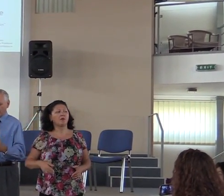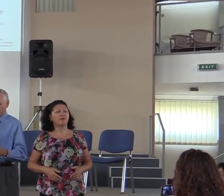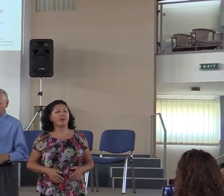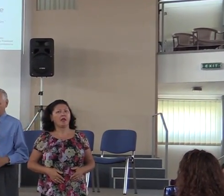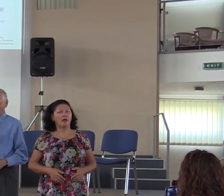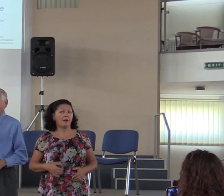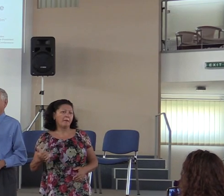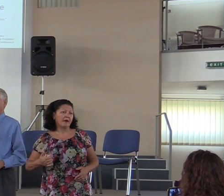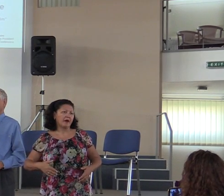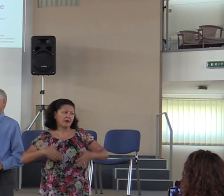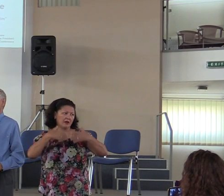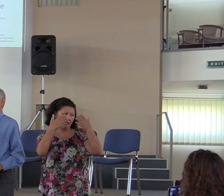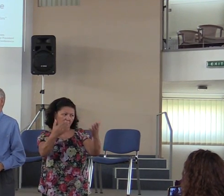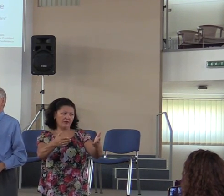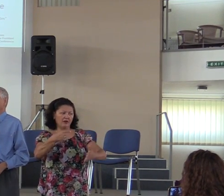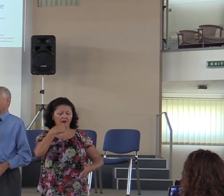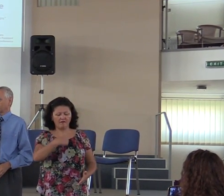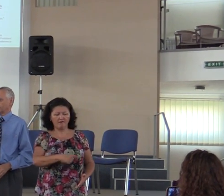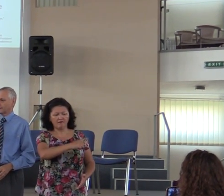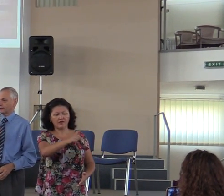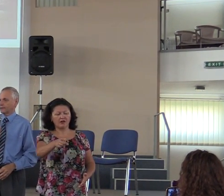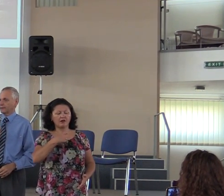la fiecare persoană. You